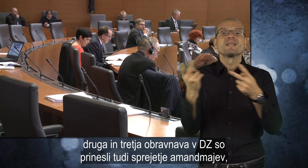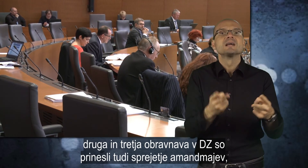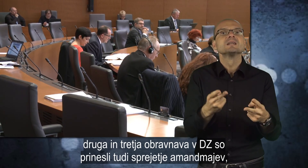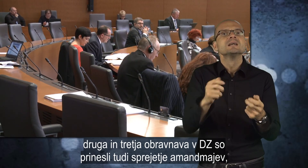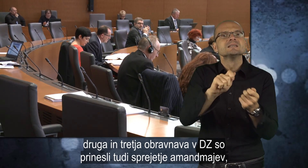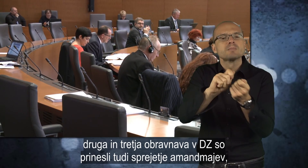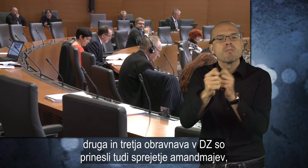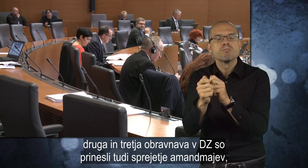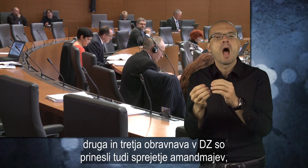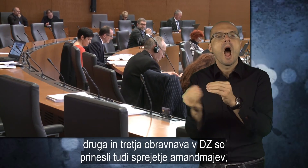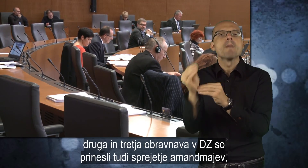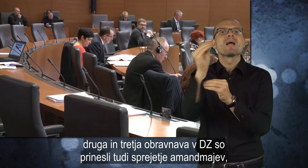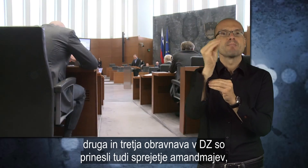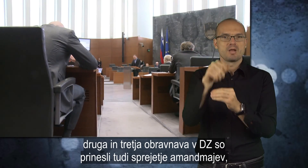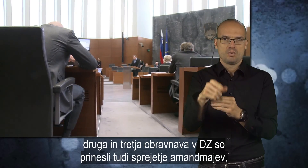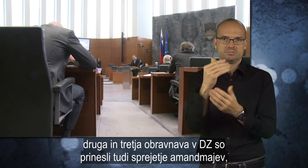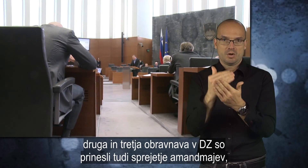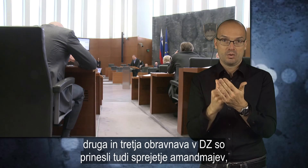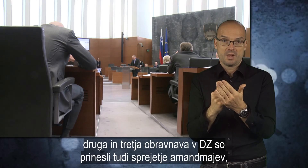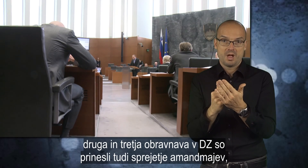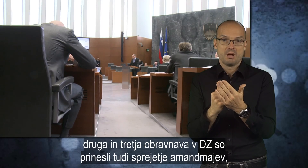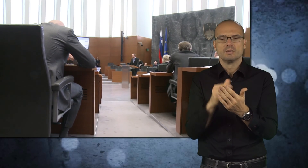ter sprejele in potrdile vse poslanske skupine.